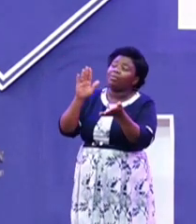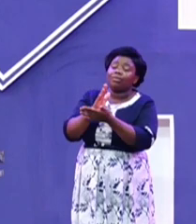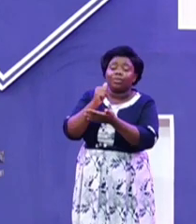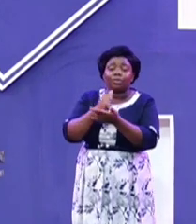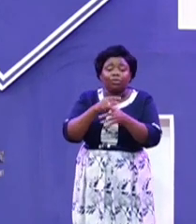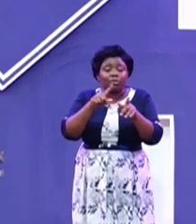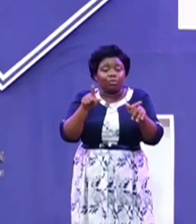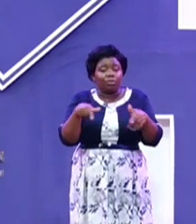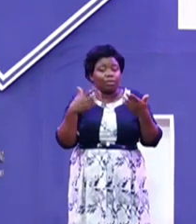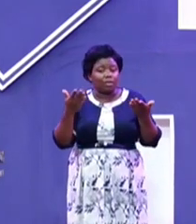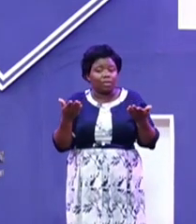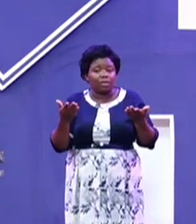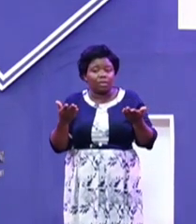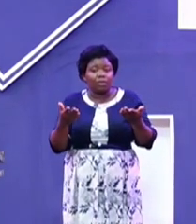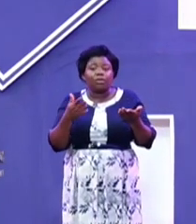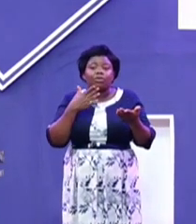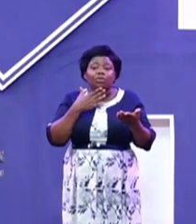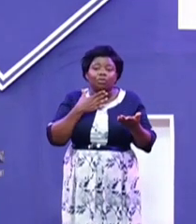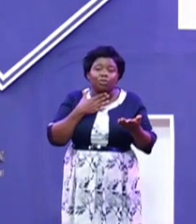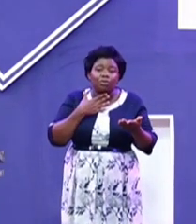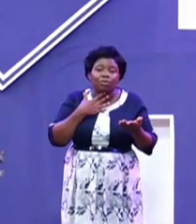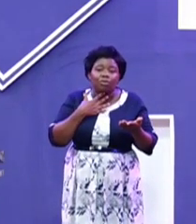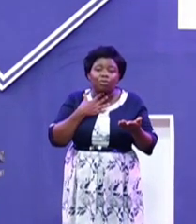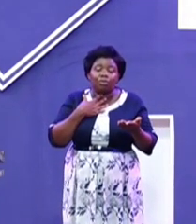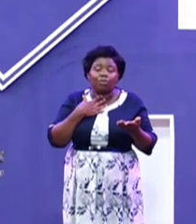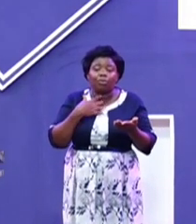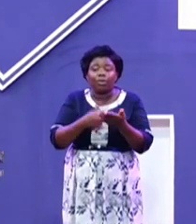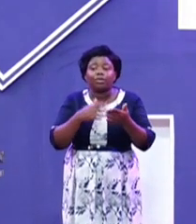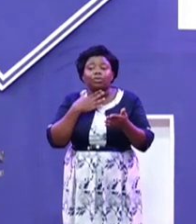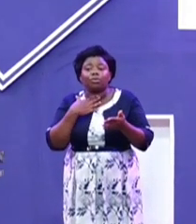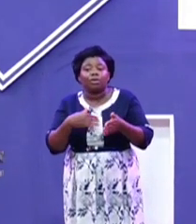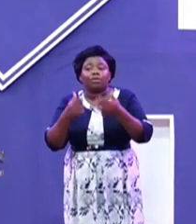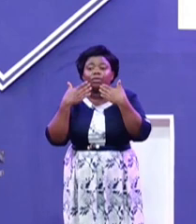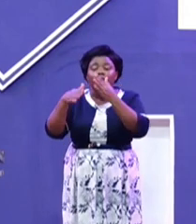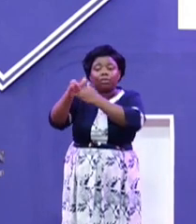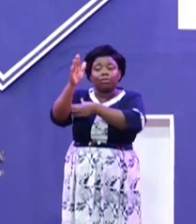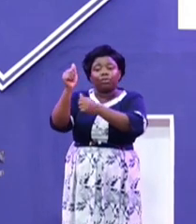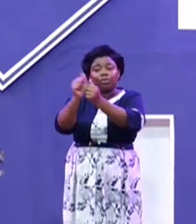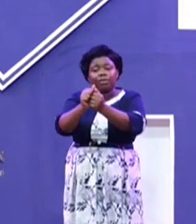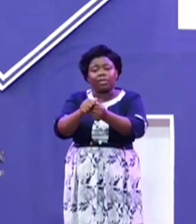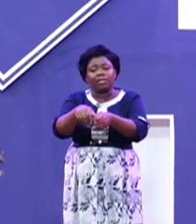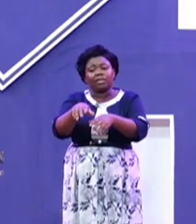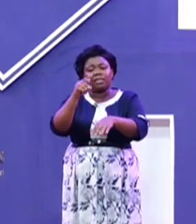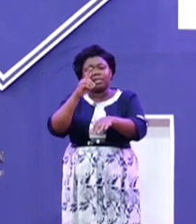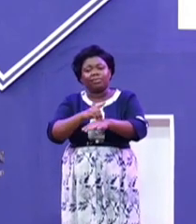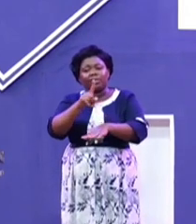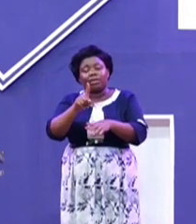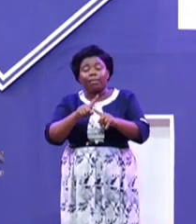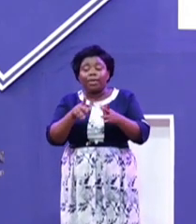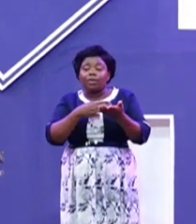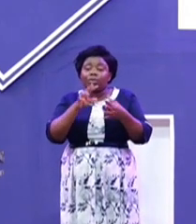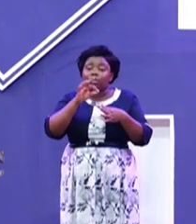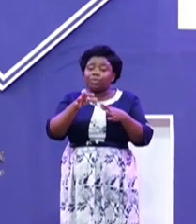kati ife abamu ky'oyagala okwebazisa kigiggwe, ne Katonda abaako naye ky'aba akusongerako. Omwoyo Omutukuvu ali smart